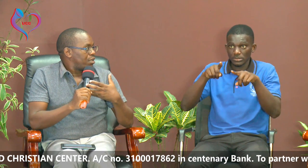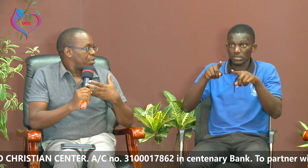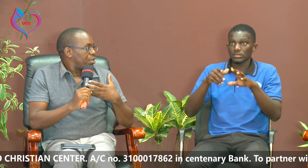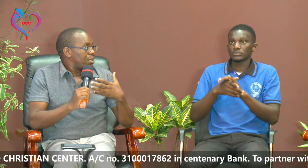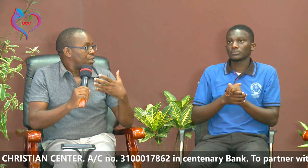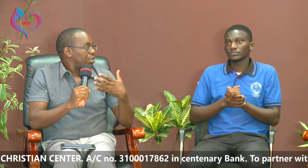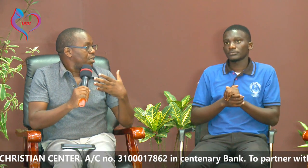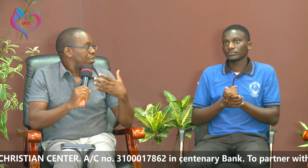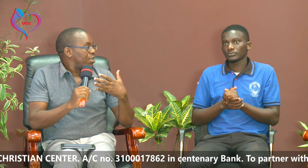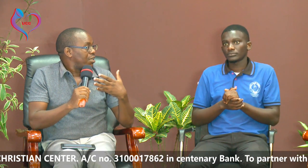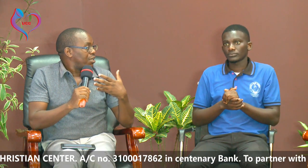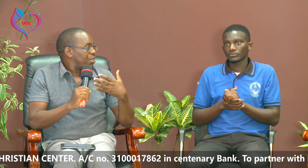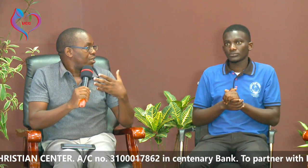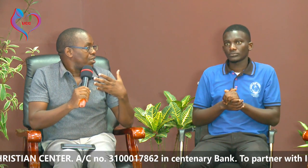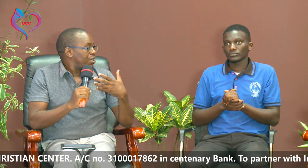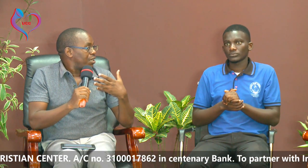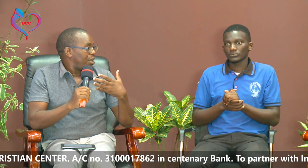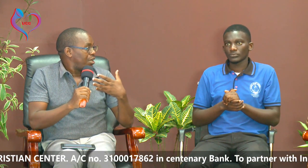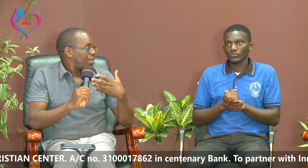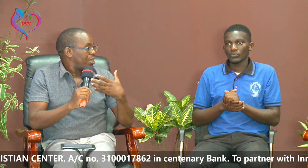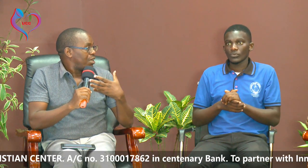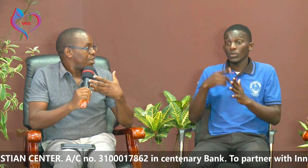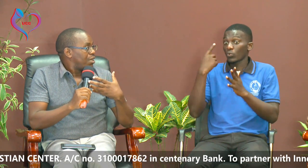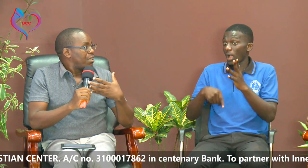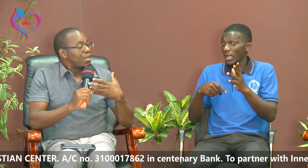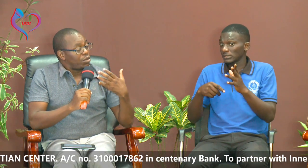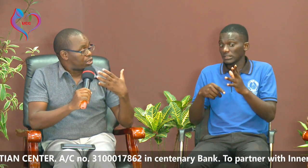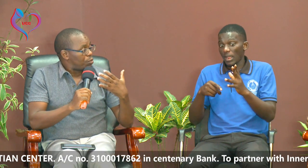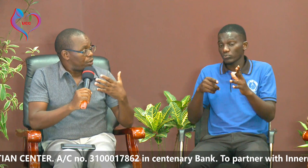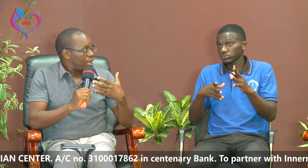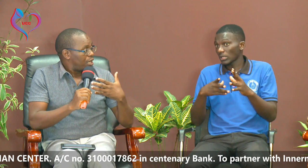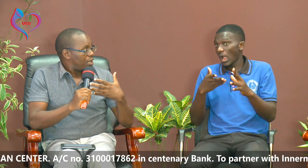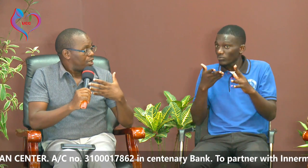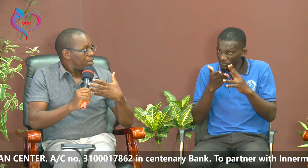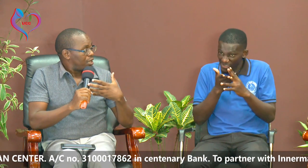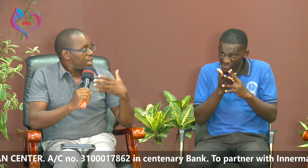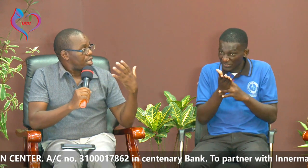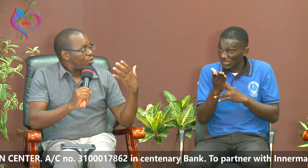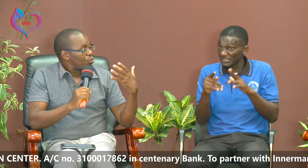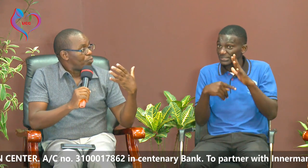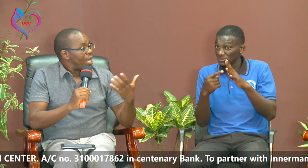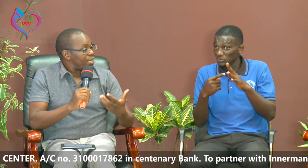akunkagadde nti kyonna kyempitamu yandaba nga nza kisobola kakwo kisobola era oli mu pulaani